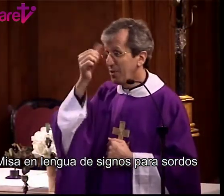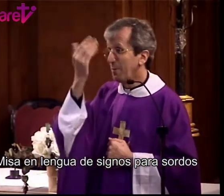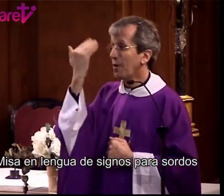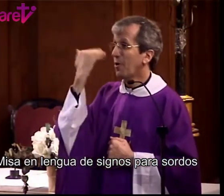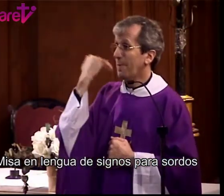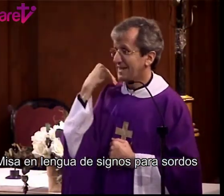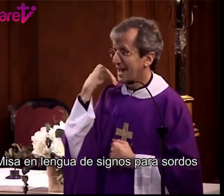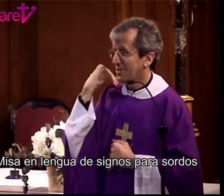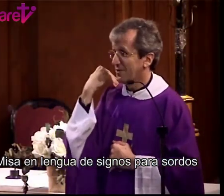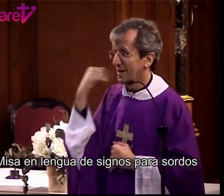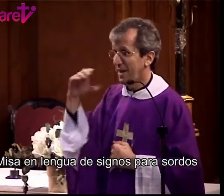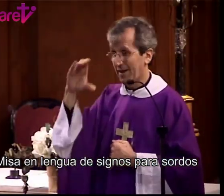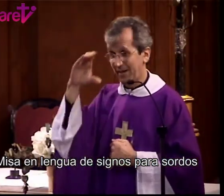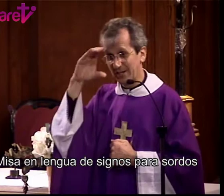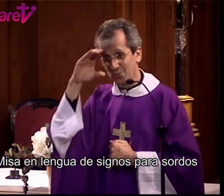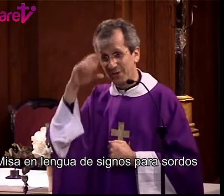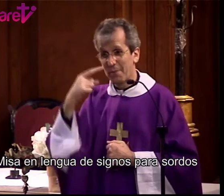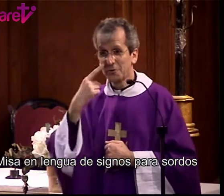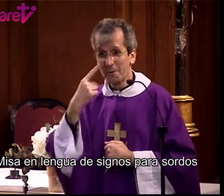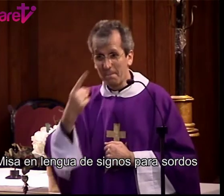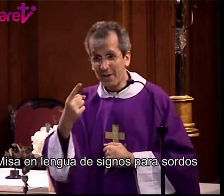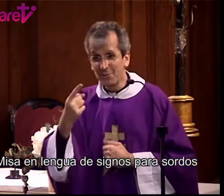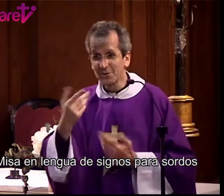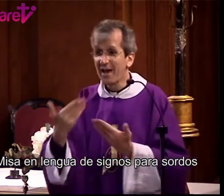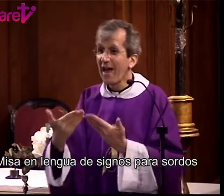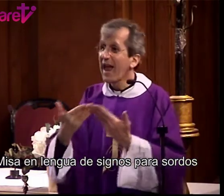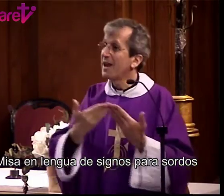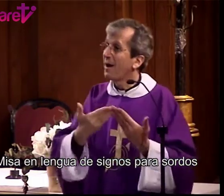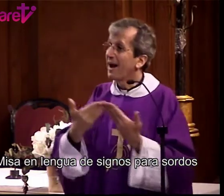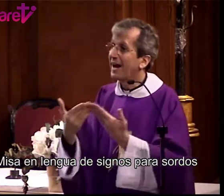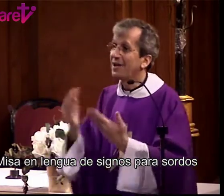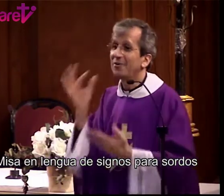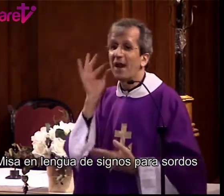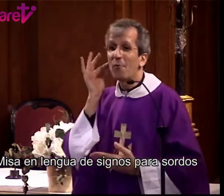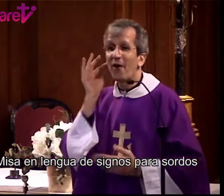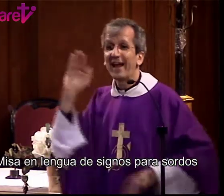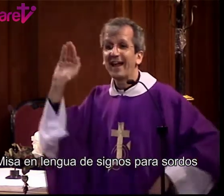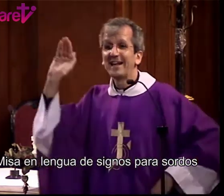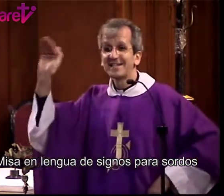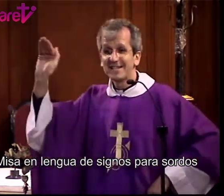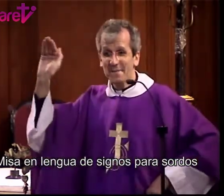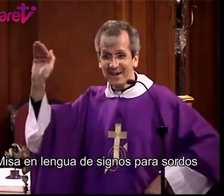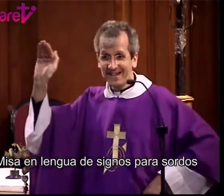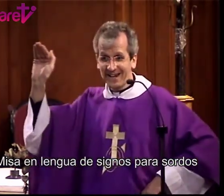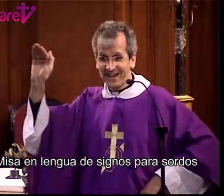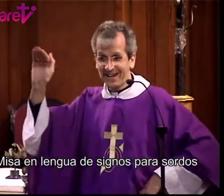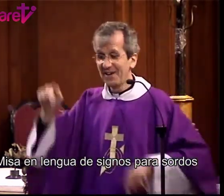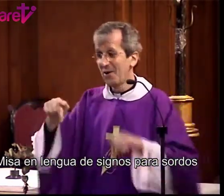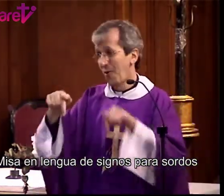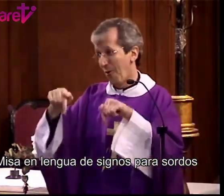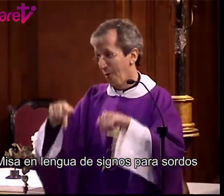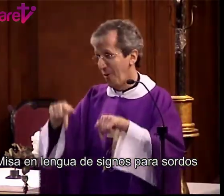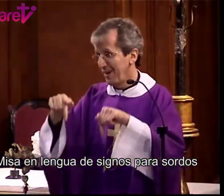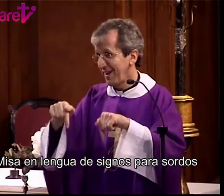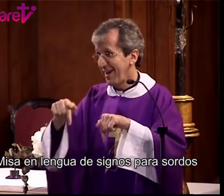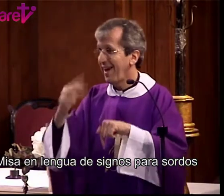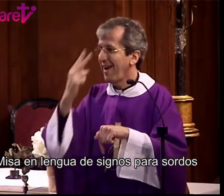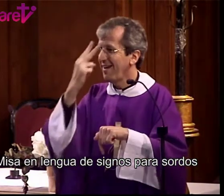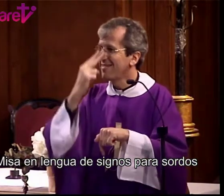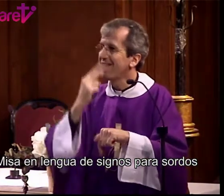domingo pasado escuchamos, vimos el evangelio de la mujer samaritana. Hoy, el ciego